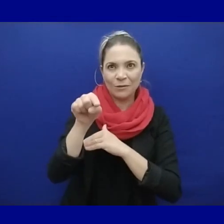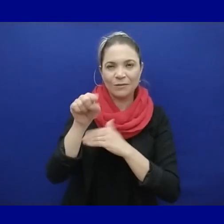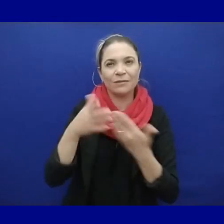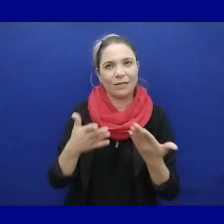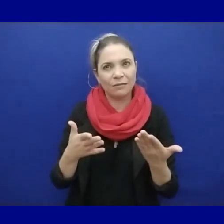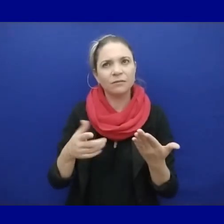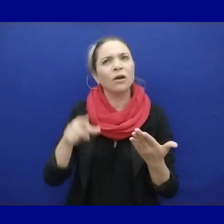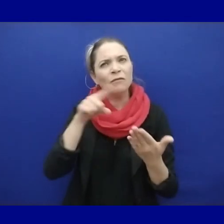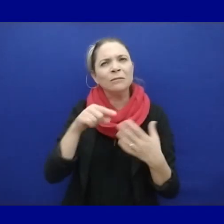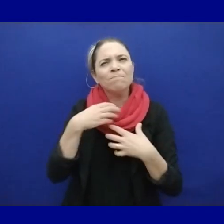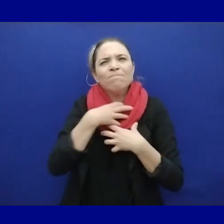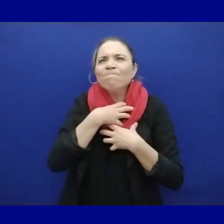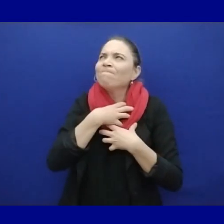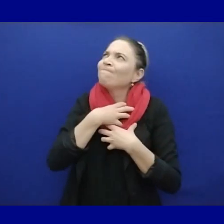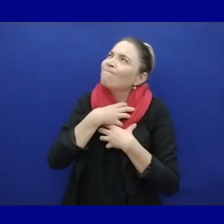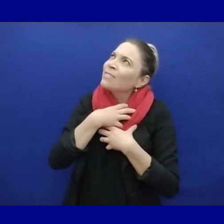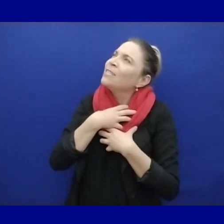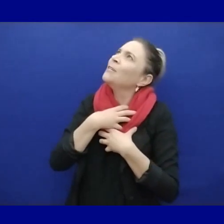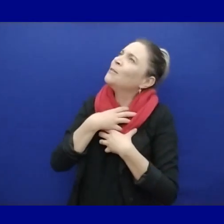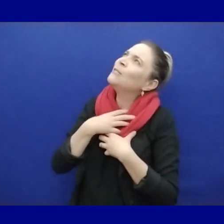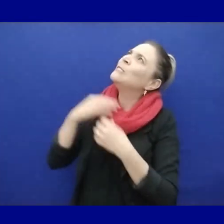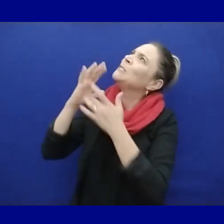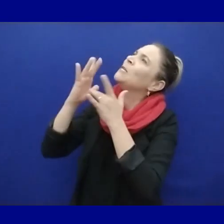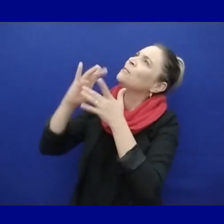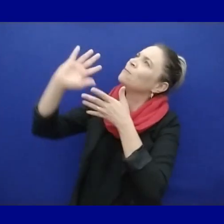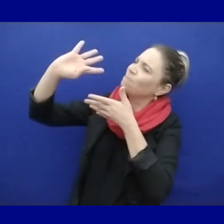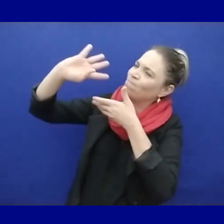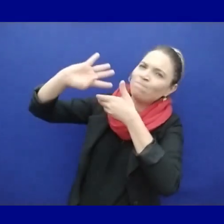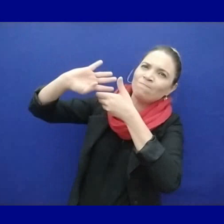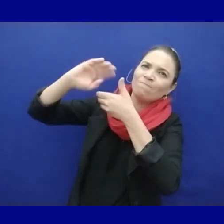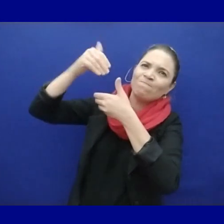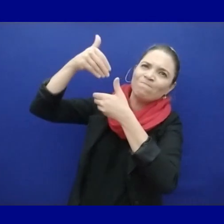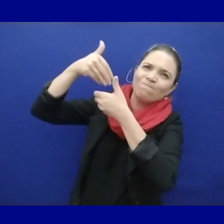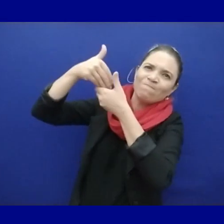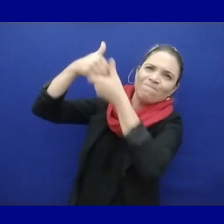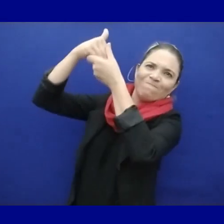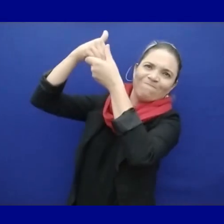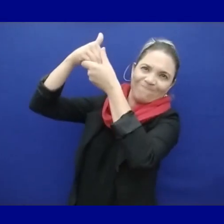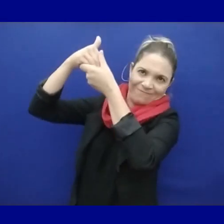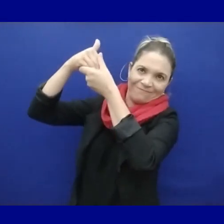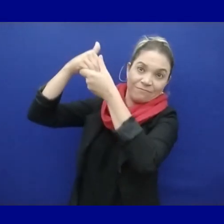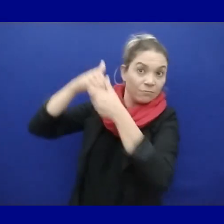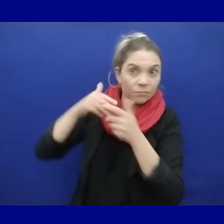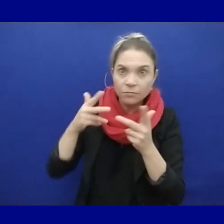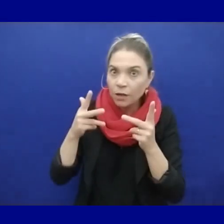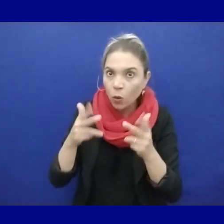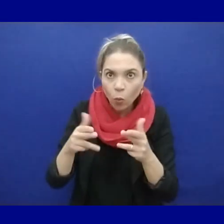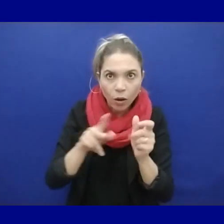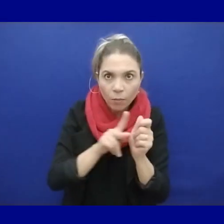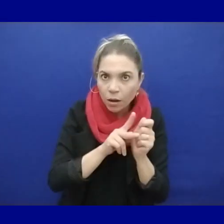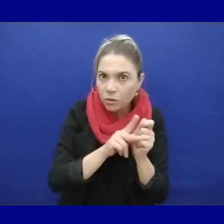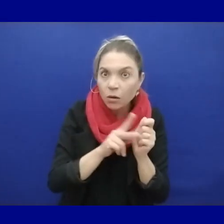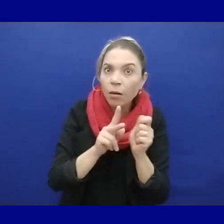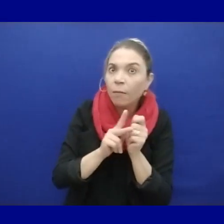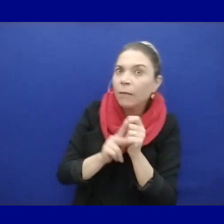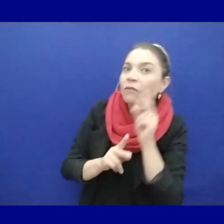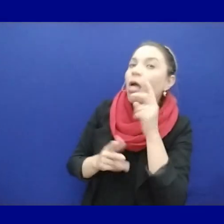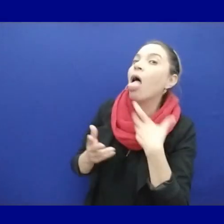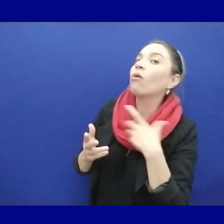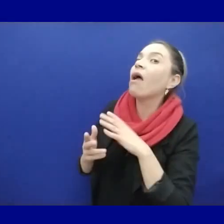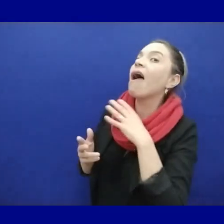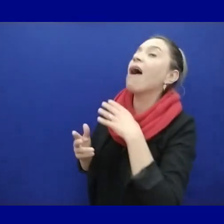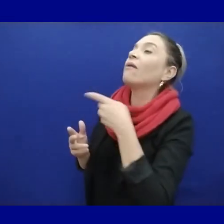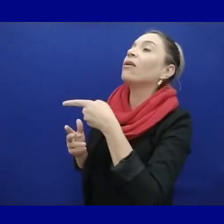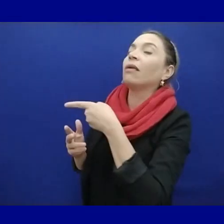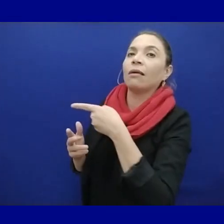Ao experimentar o toque da mão dele estendida, Pedro viu um novo mundo se abrir para